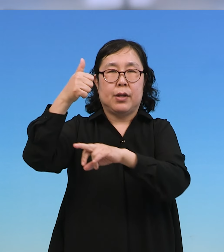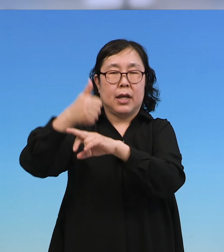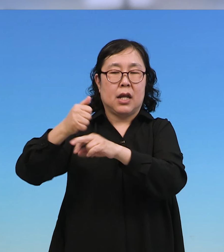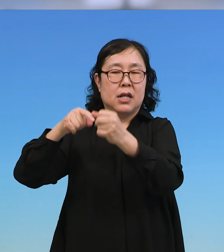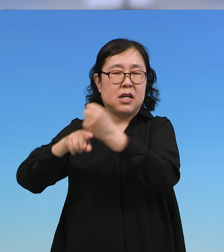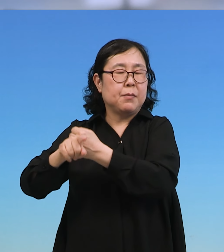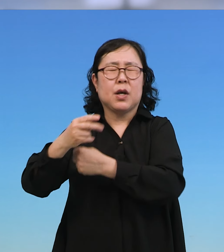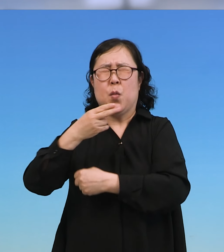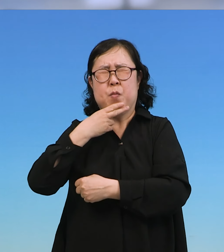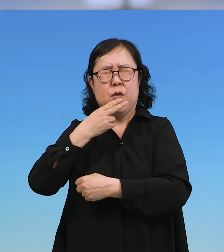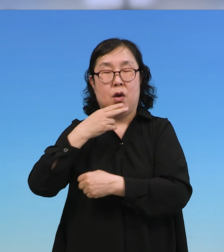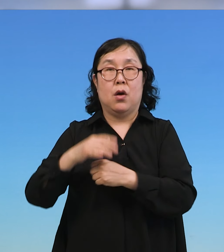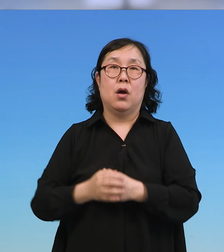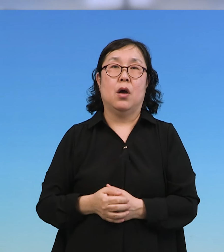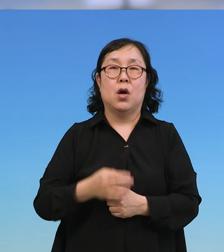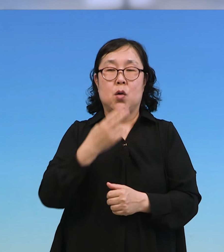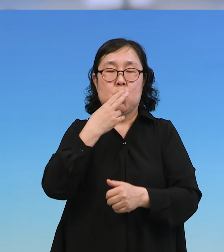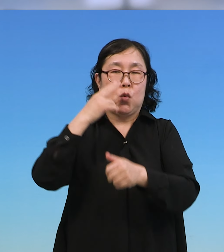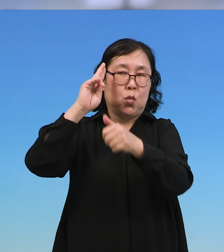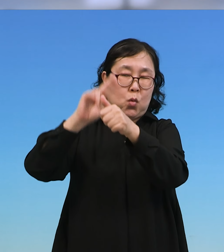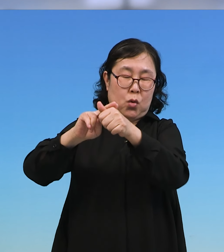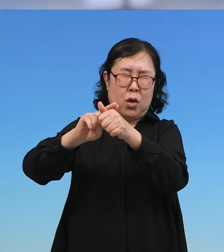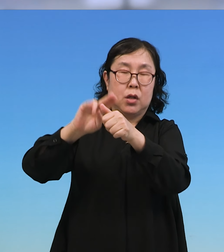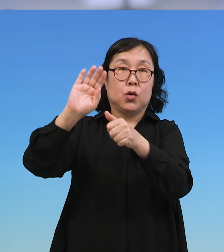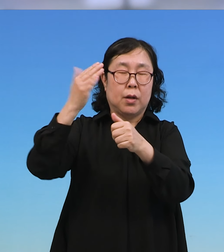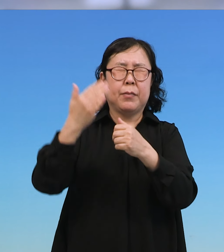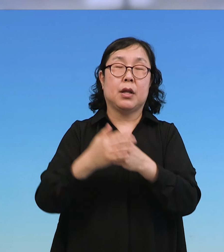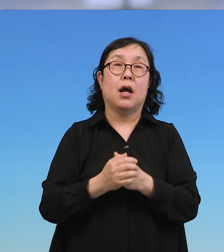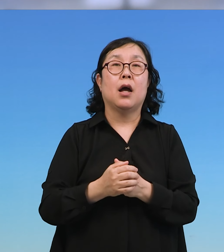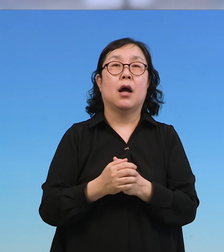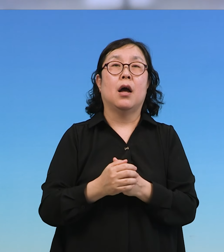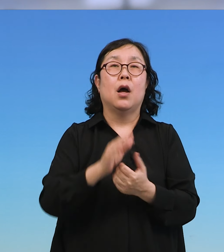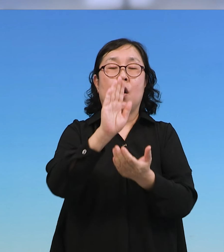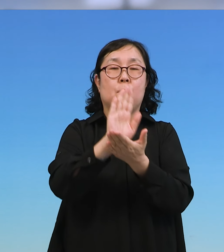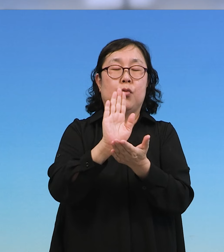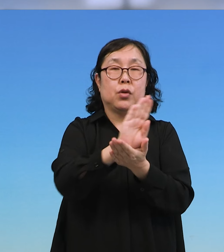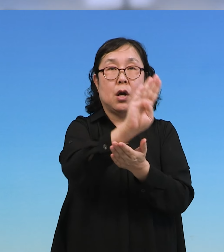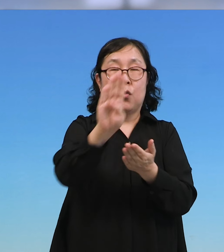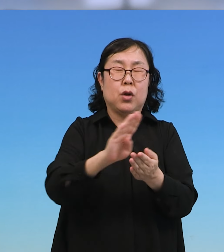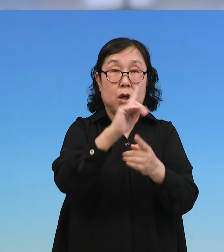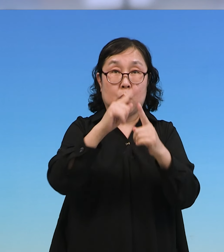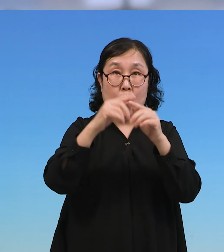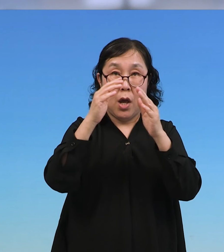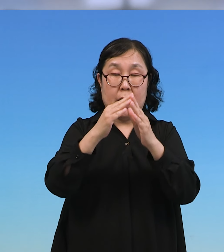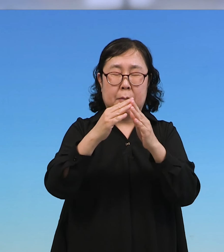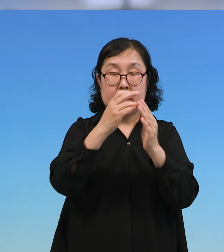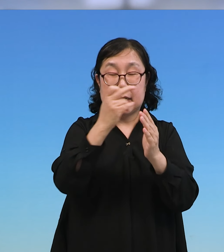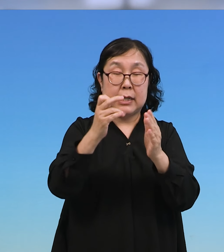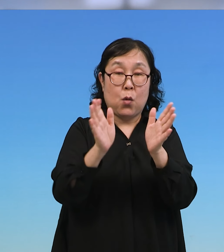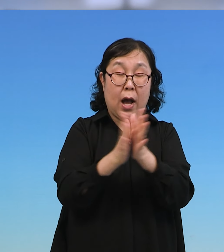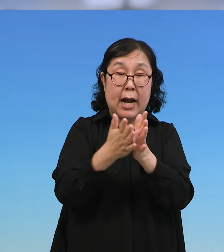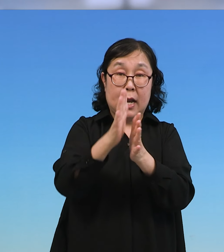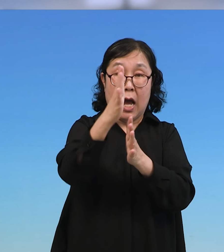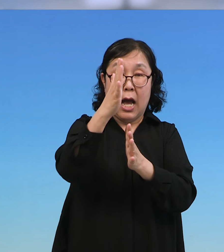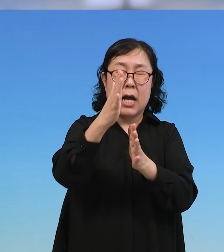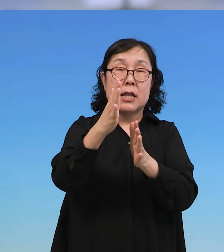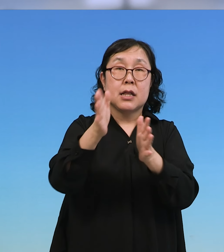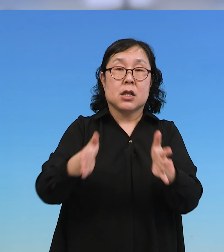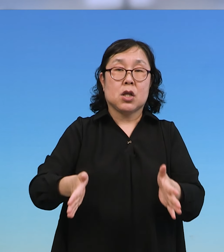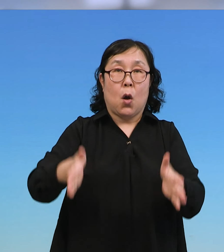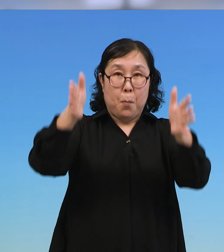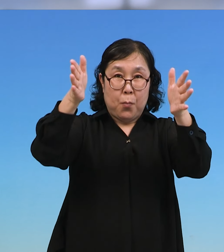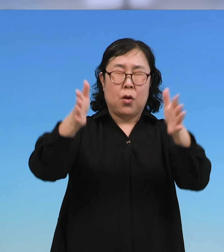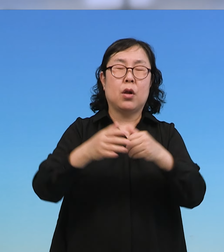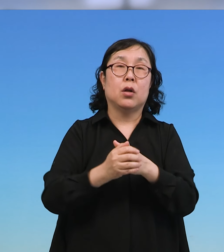곳이라는 겁니다. 도전이 되더라고요. 분당 우리 교회가 막 엄청나게 화려한 건물과 드림센터가 잘